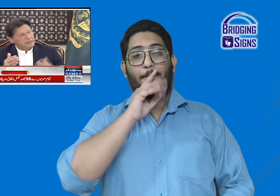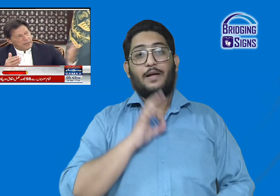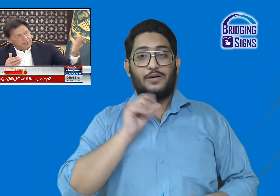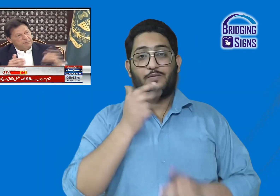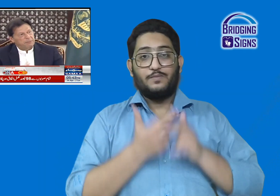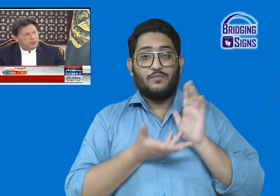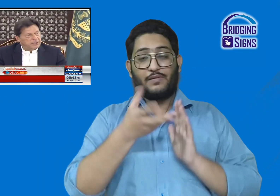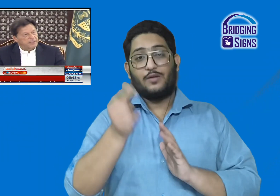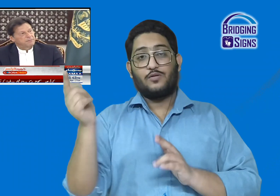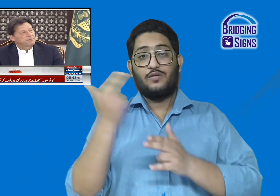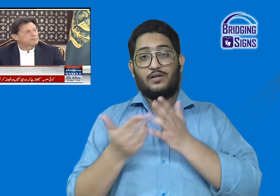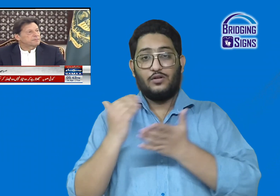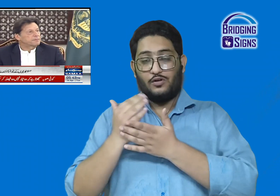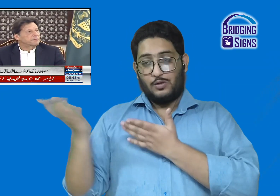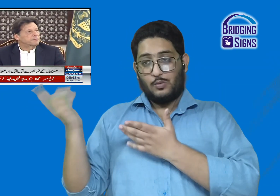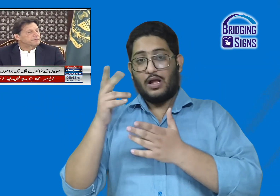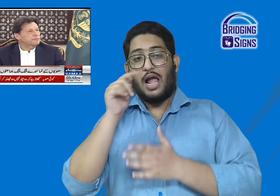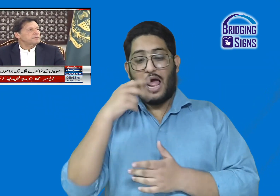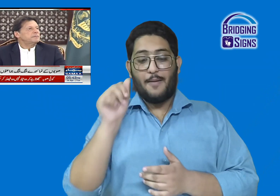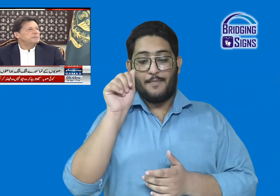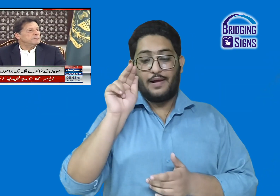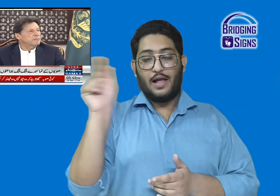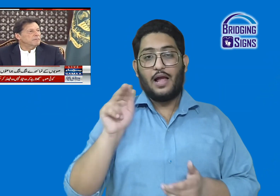तो प्लीज आप जरा पब्लिक को बताएं।